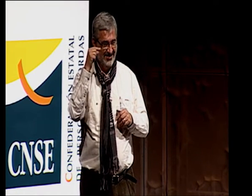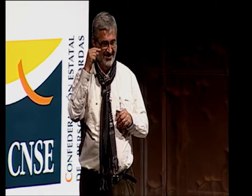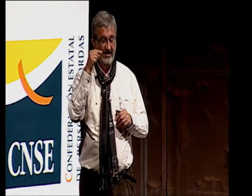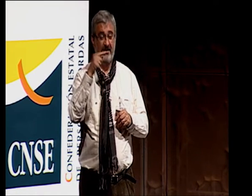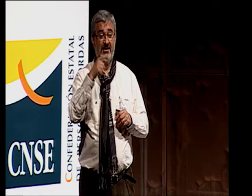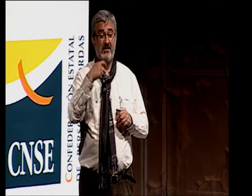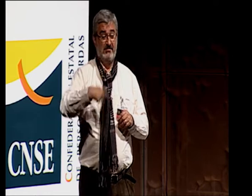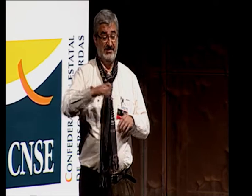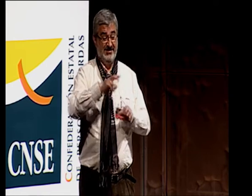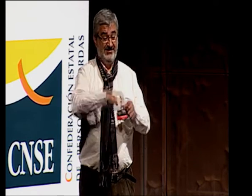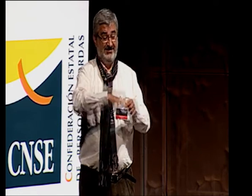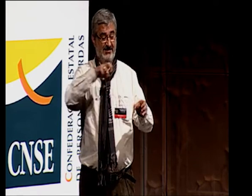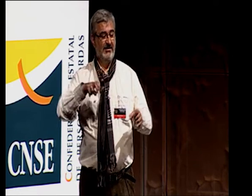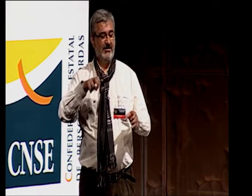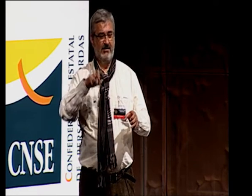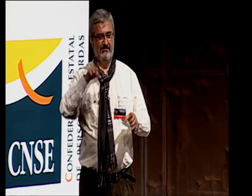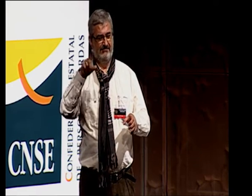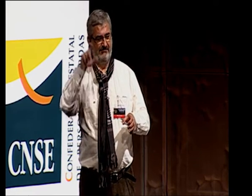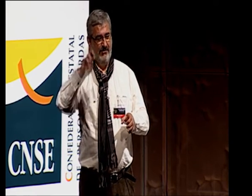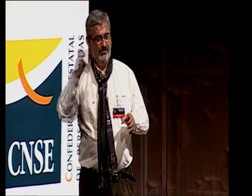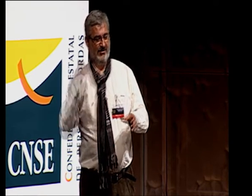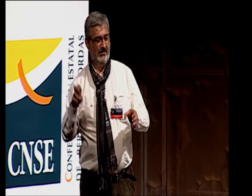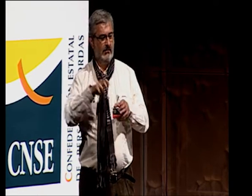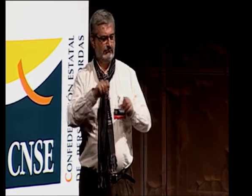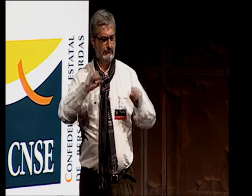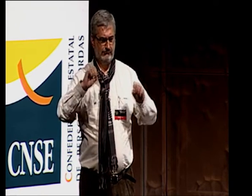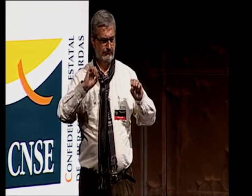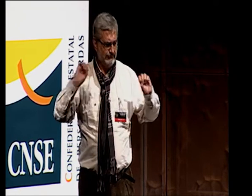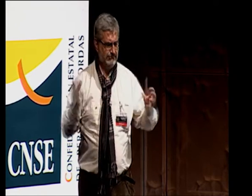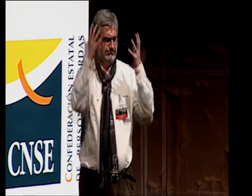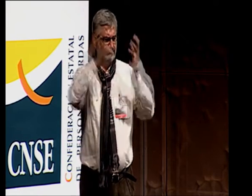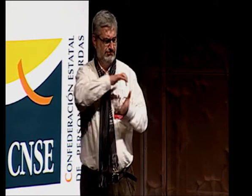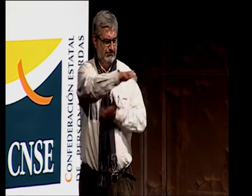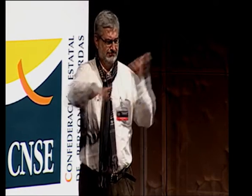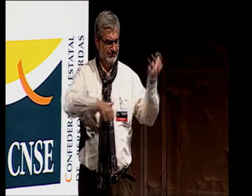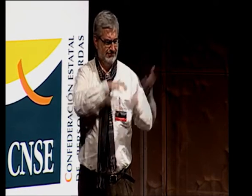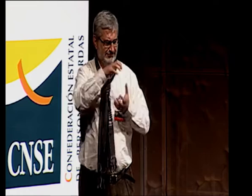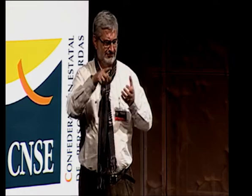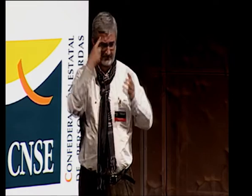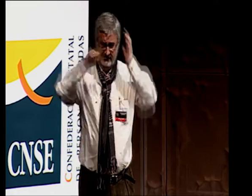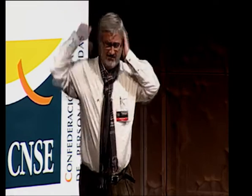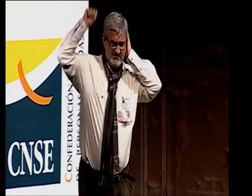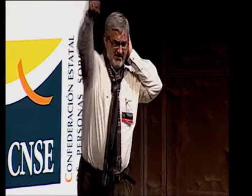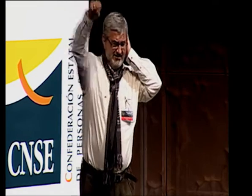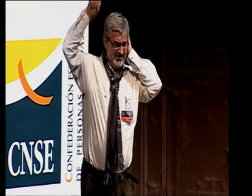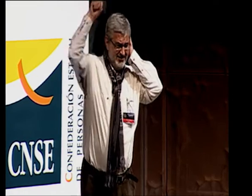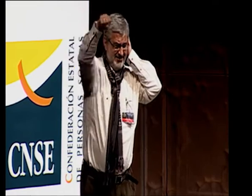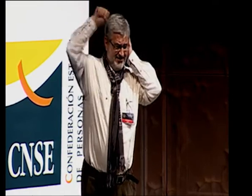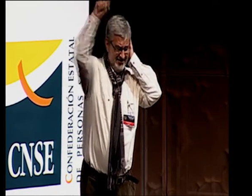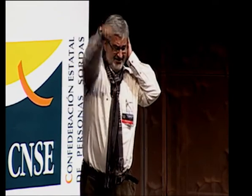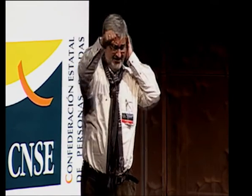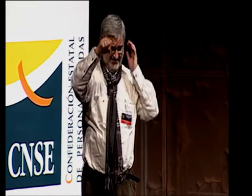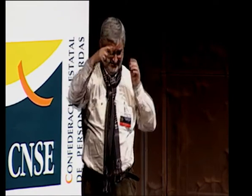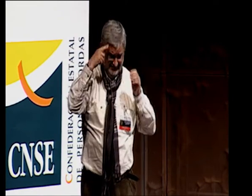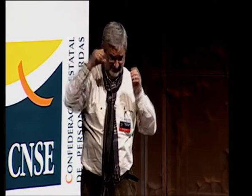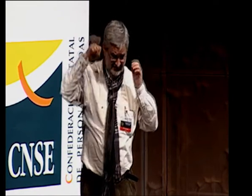Yo sé que en la universidad de Hamburgo o galet galet hubo bueno vosotros conocéis no el